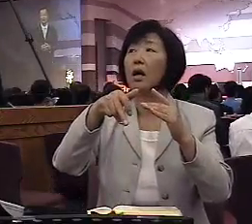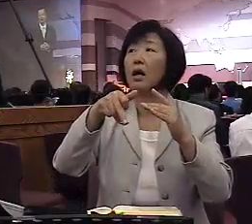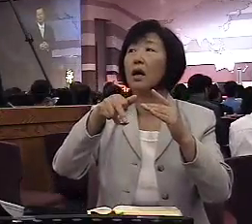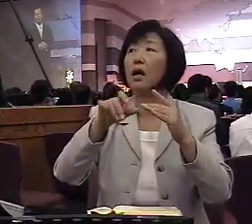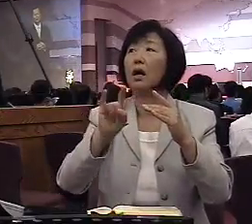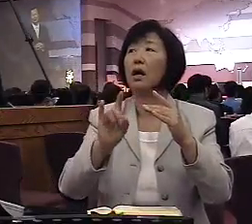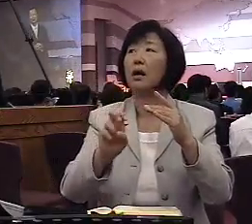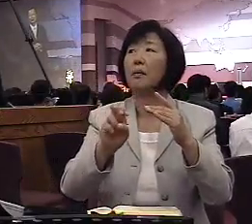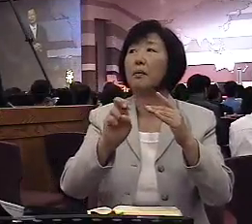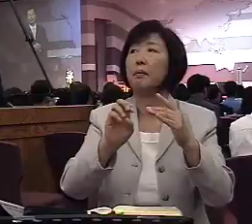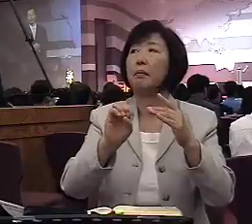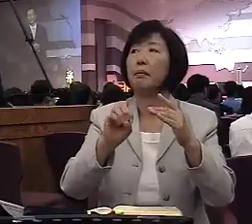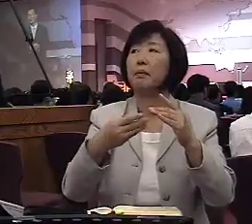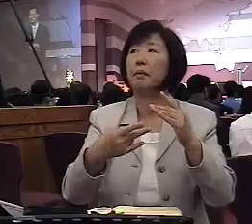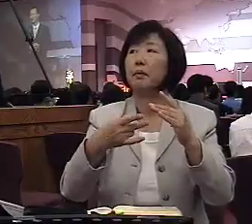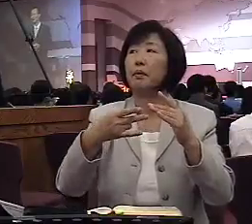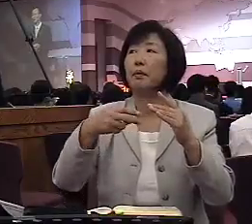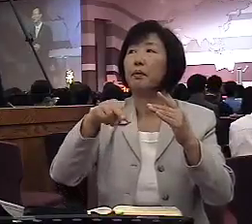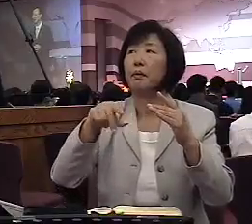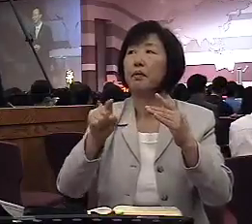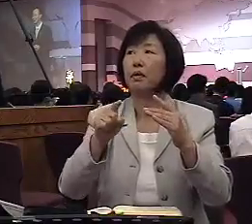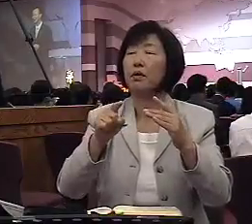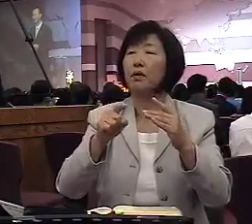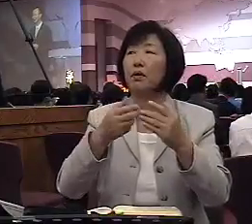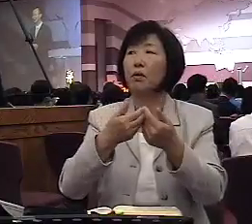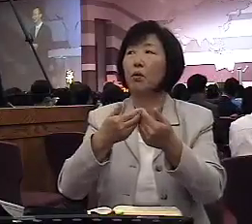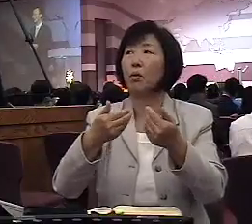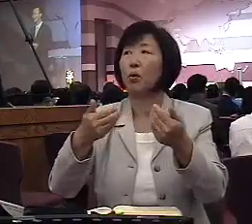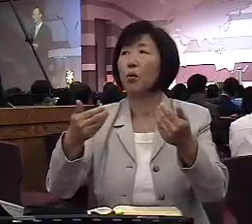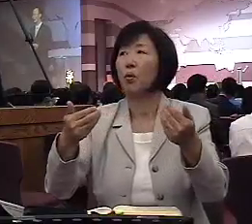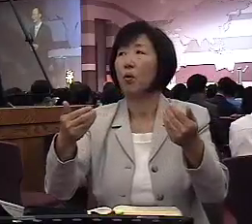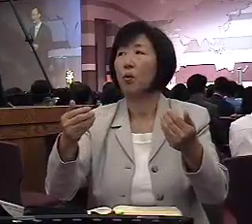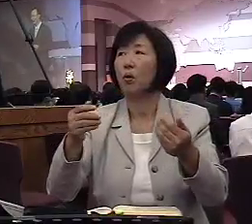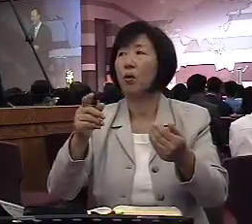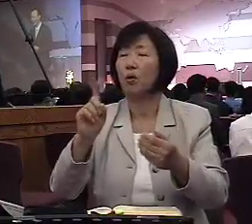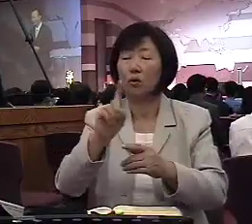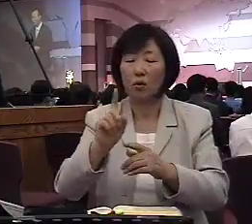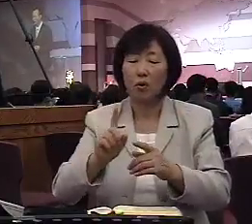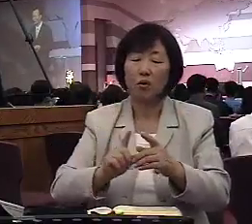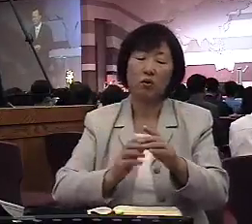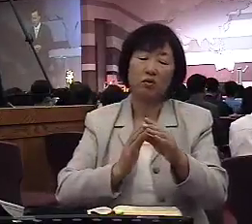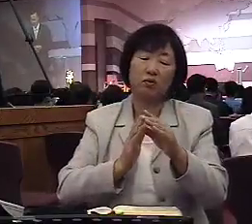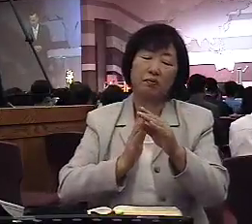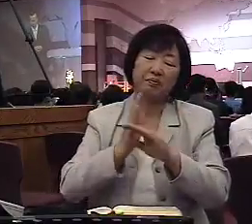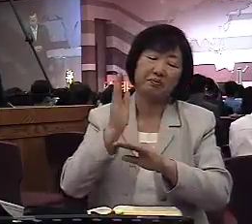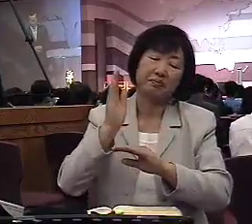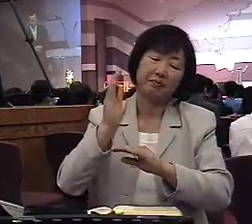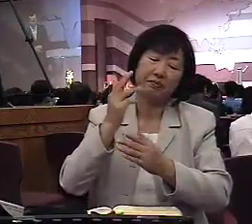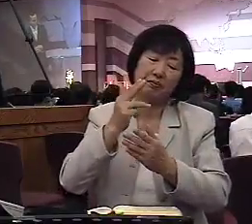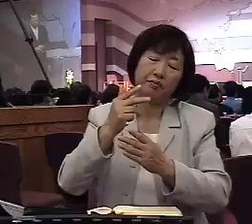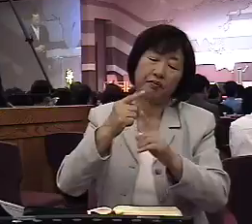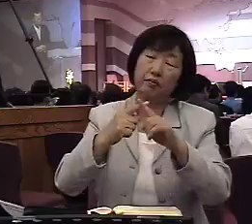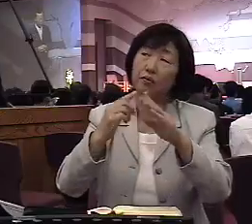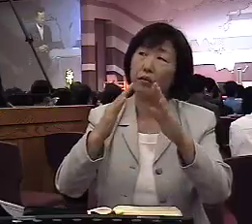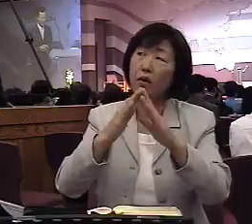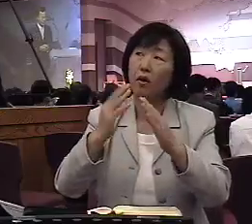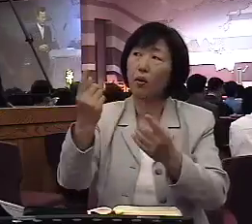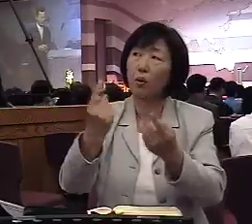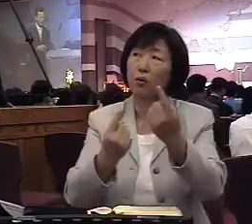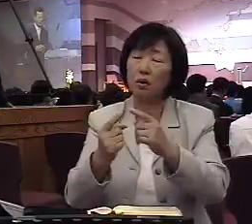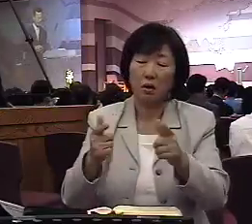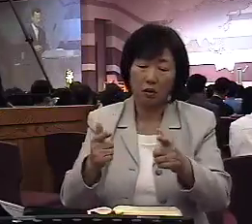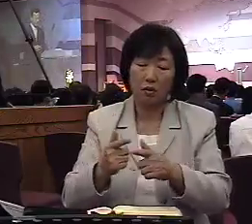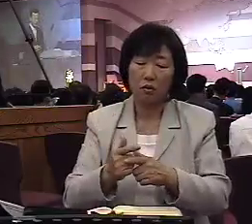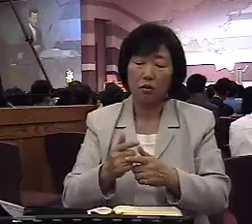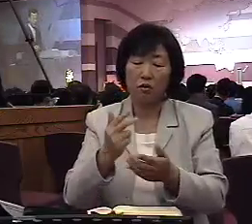안 보이더라고요. 어떻게 됐냐고 물어봤더니 더 이상 교회를 안 나오고 주님을 부인하고 있다고 말을